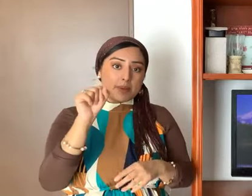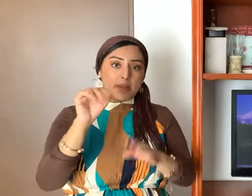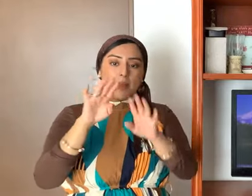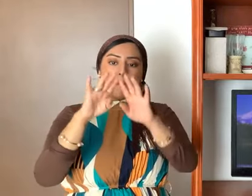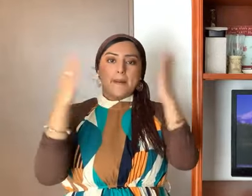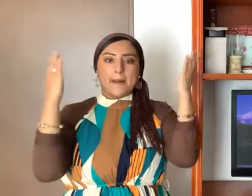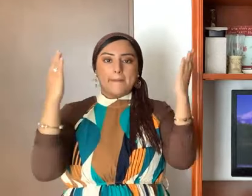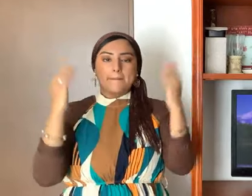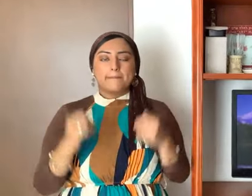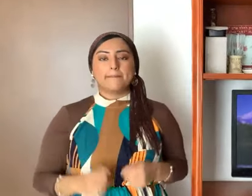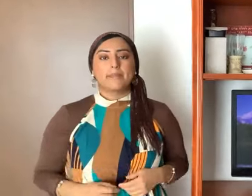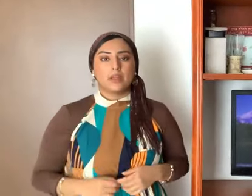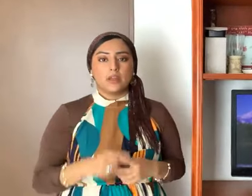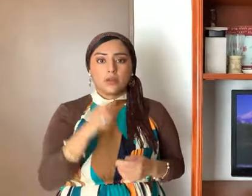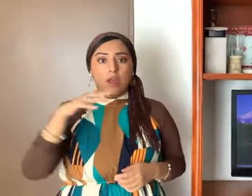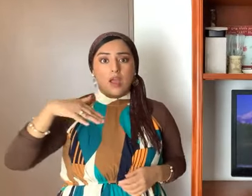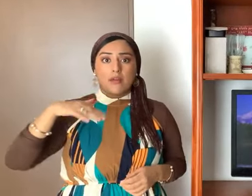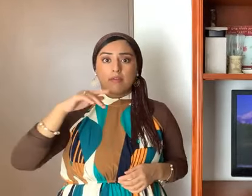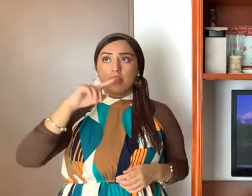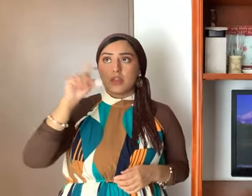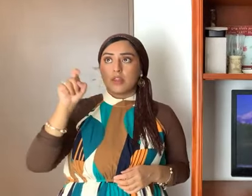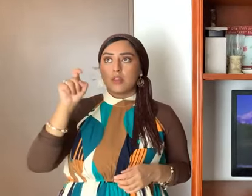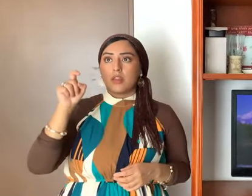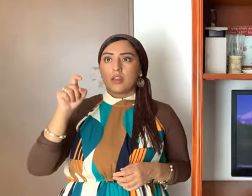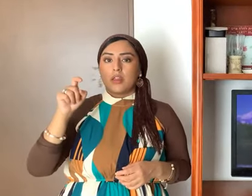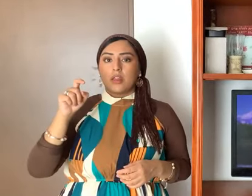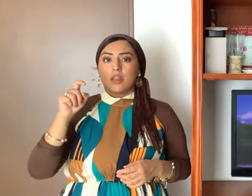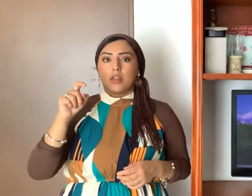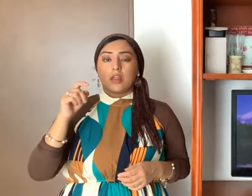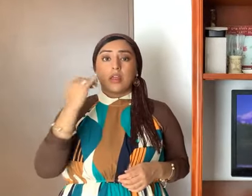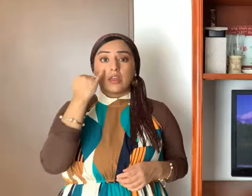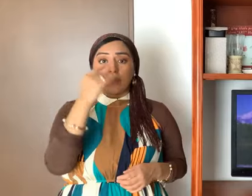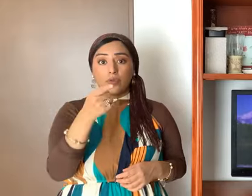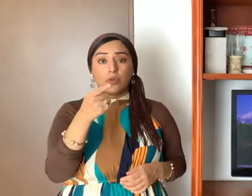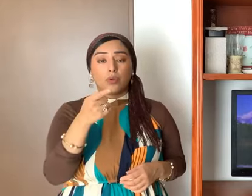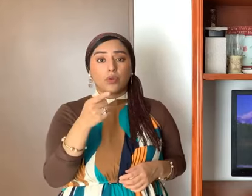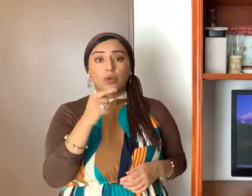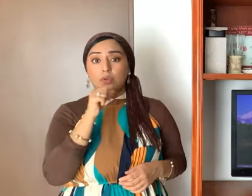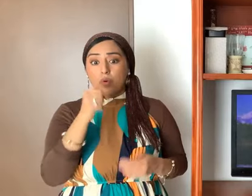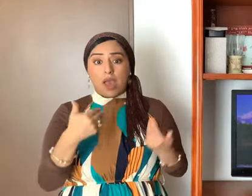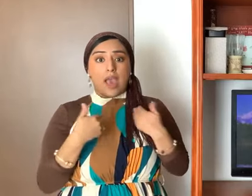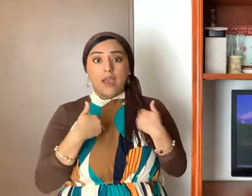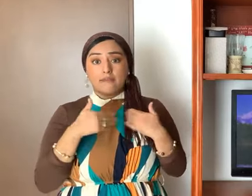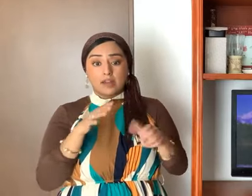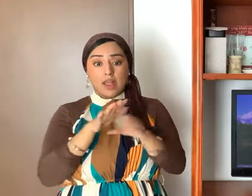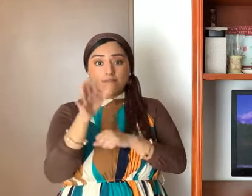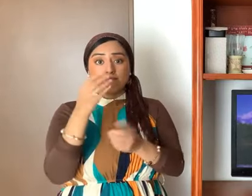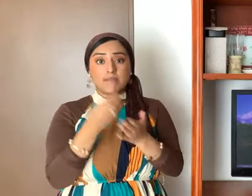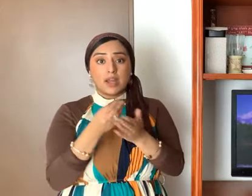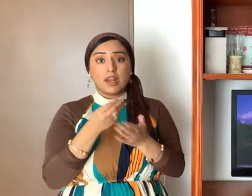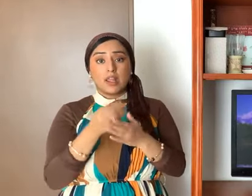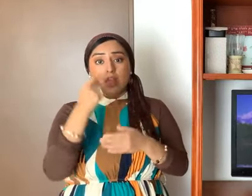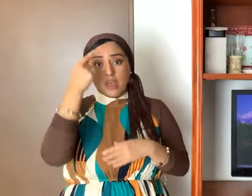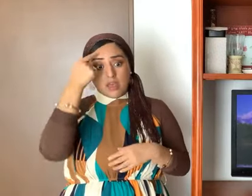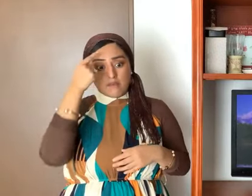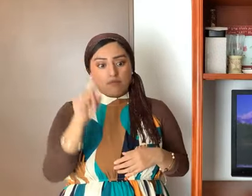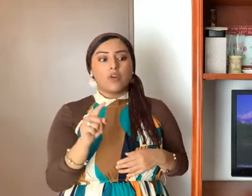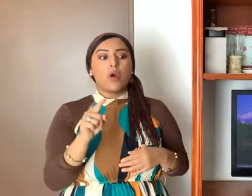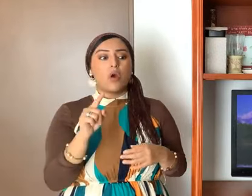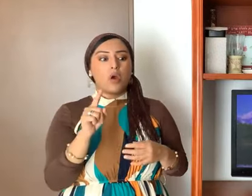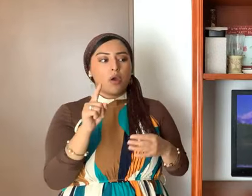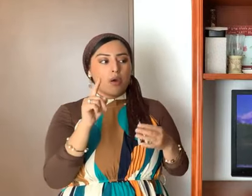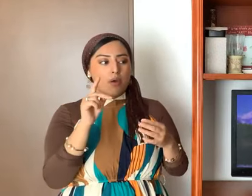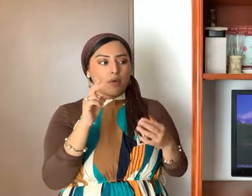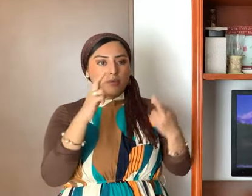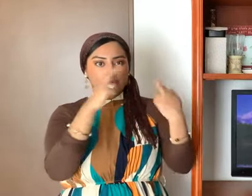le abrirá. Y no estás pidiendo caprichos. Pero el que tú no tengas para tu sustento y para cumplir con las